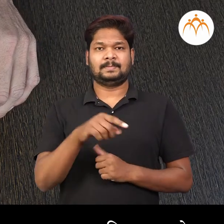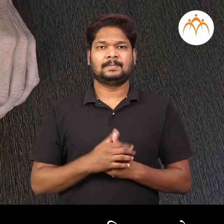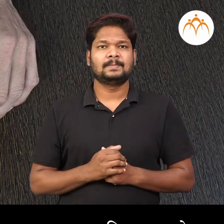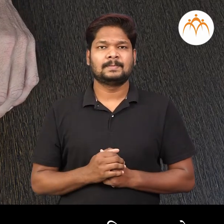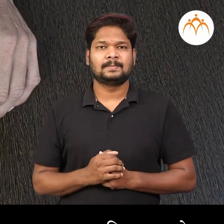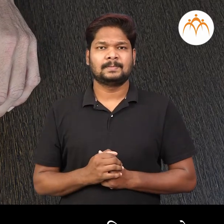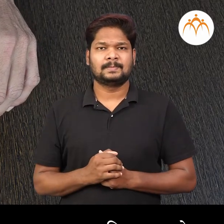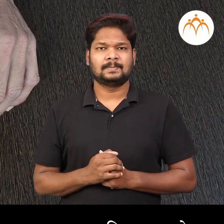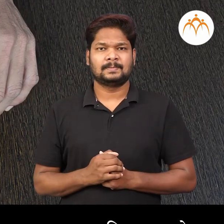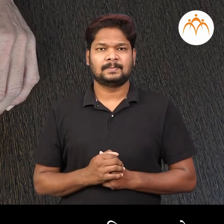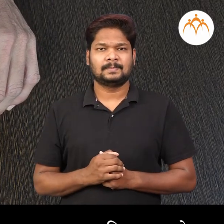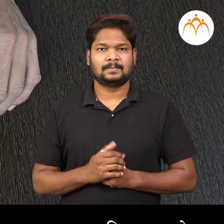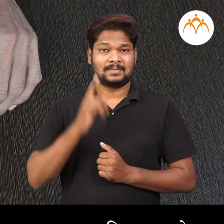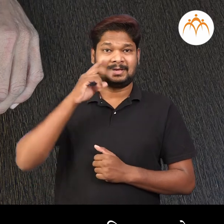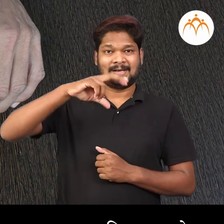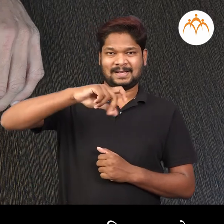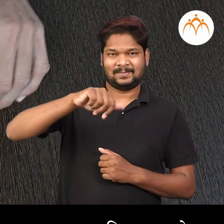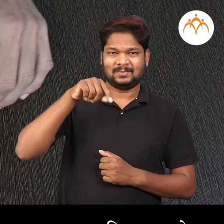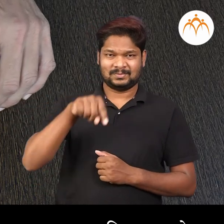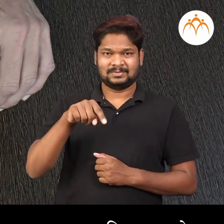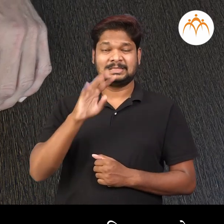चार ही लिंबा